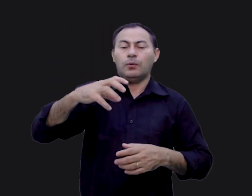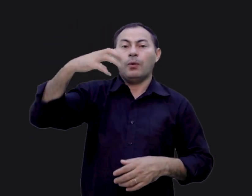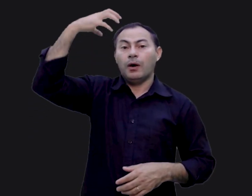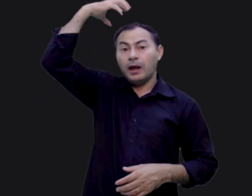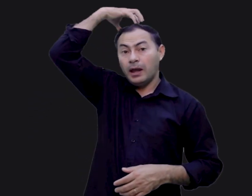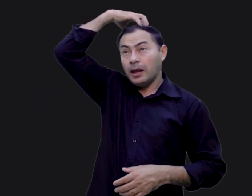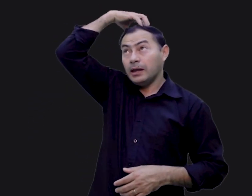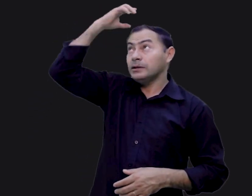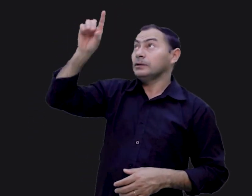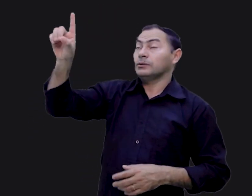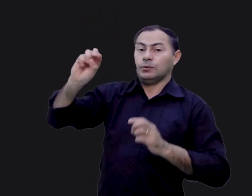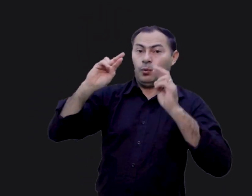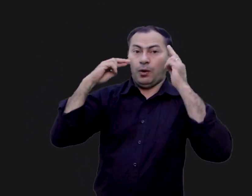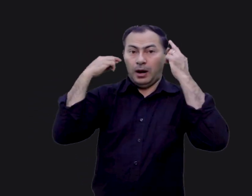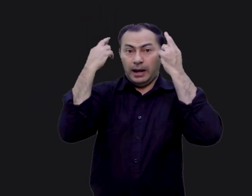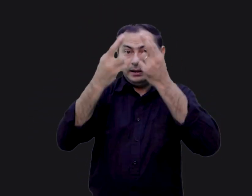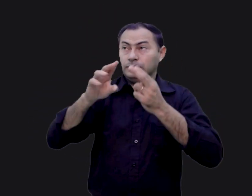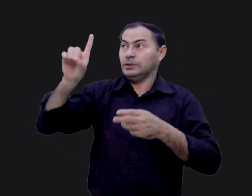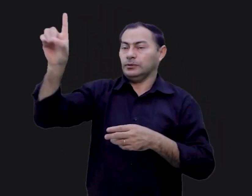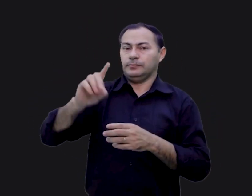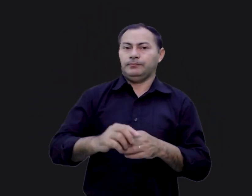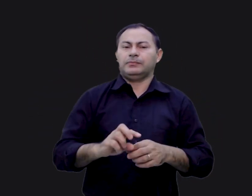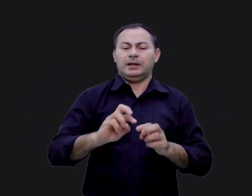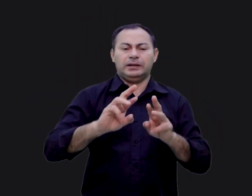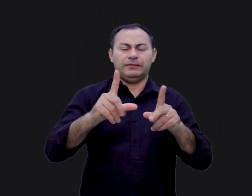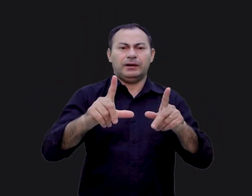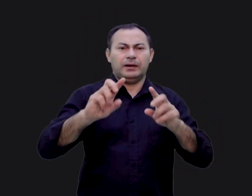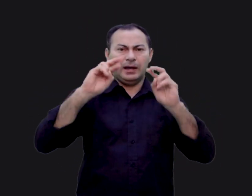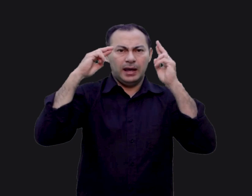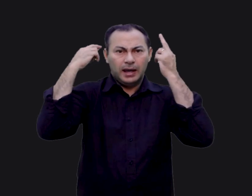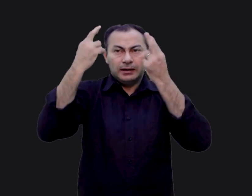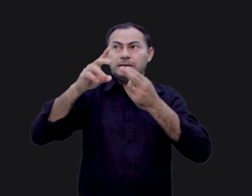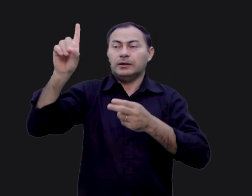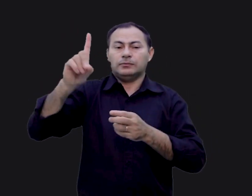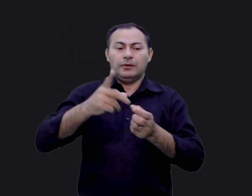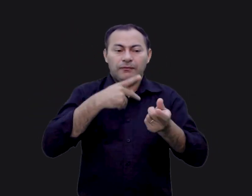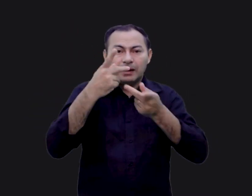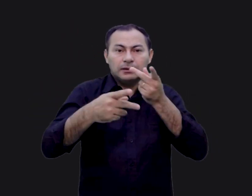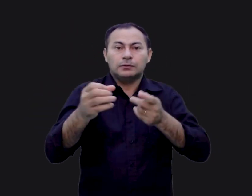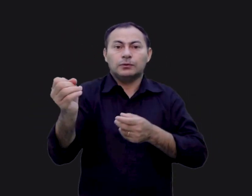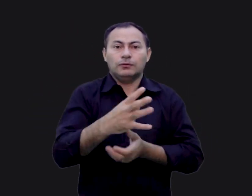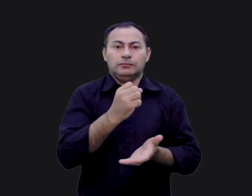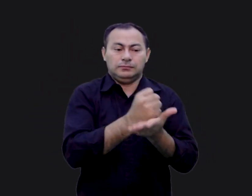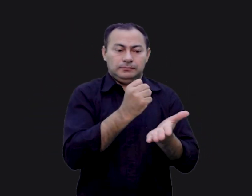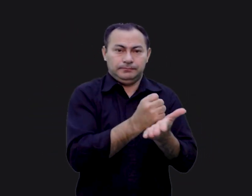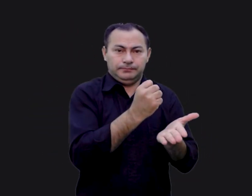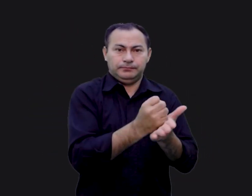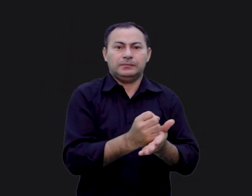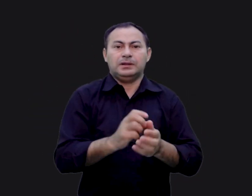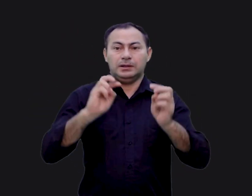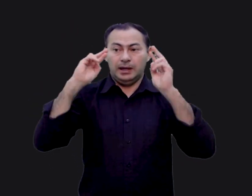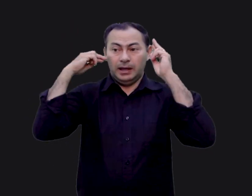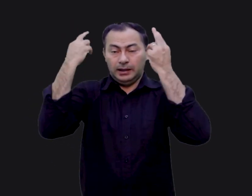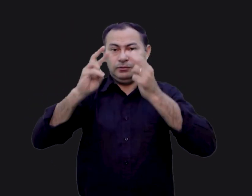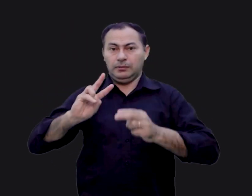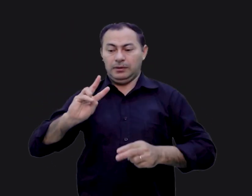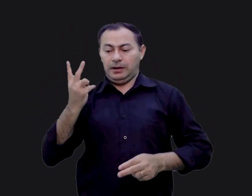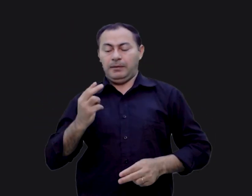reino de Deus. Aqui o reino de Deus é diferente do reino de Deus mencionado no Novo Testamento. Esse é o reino hebreu,